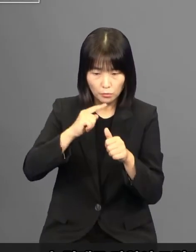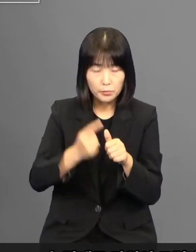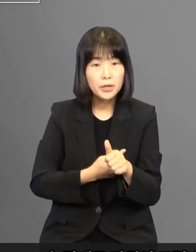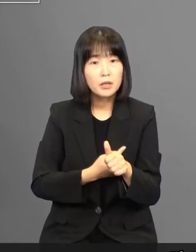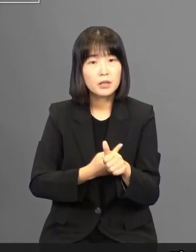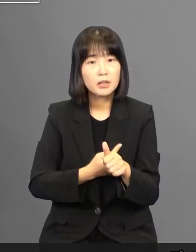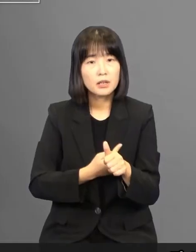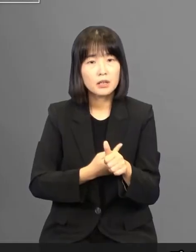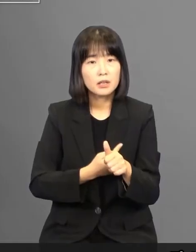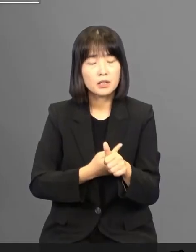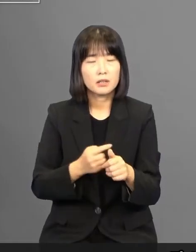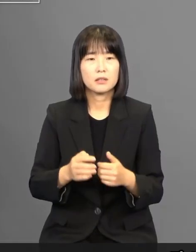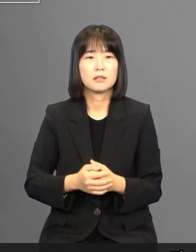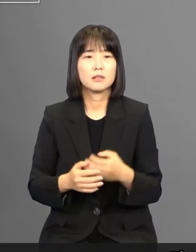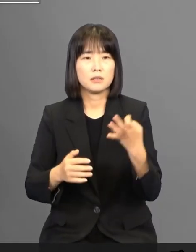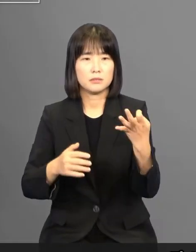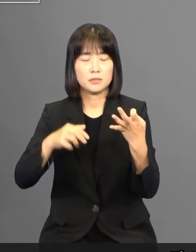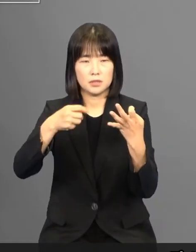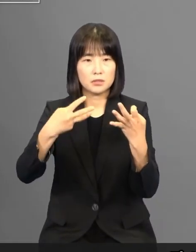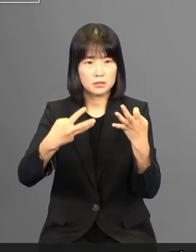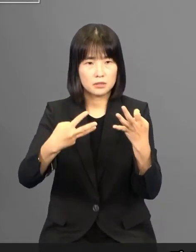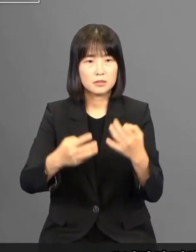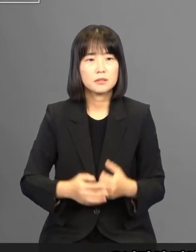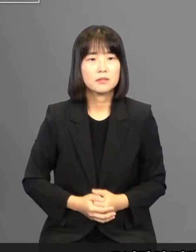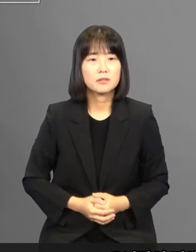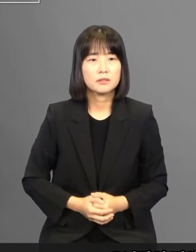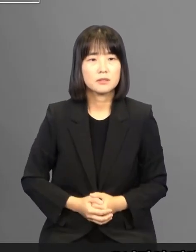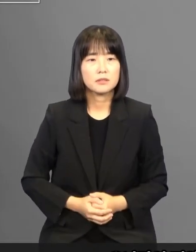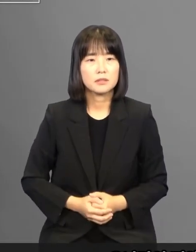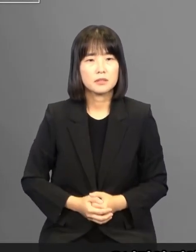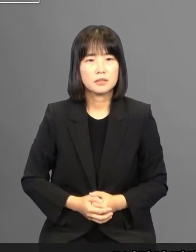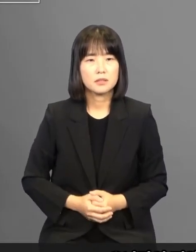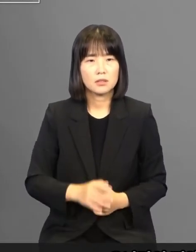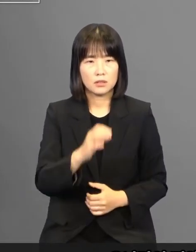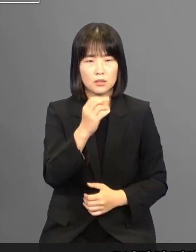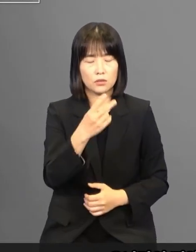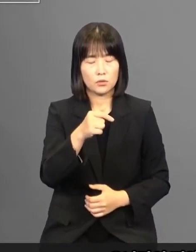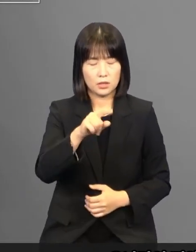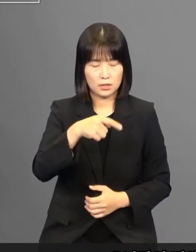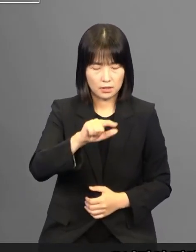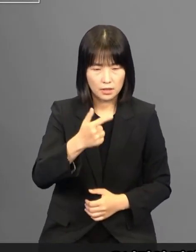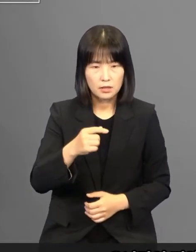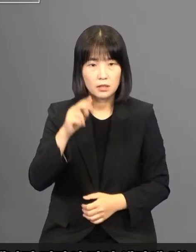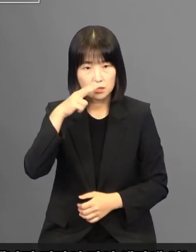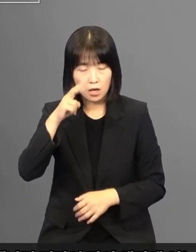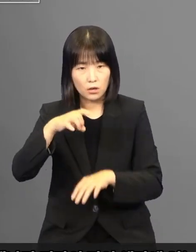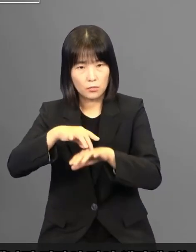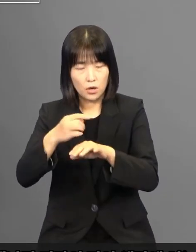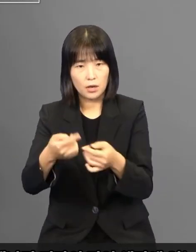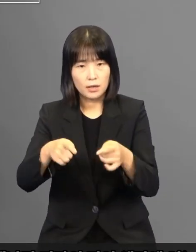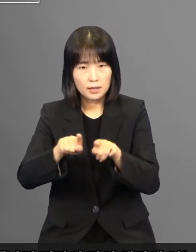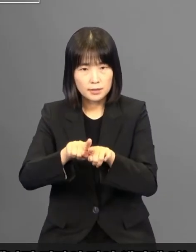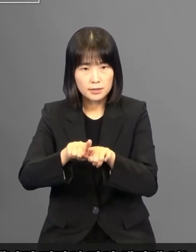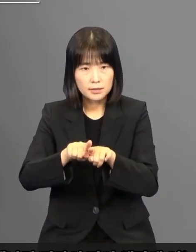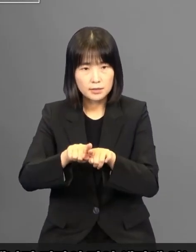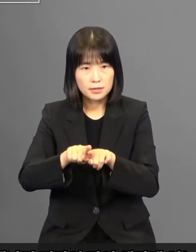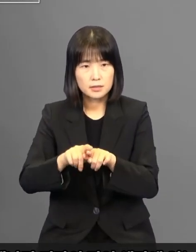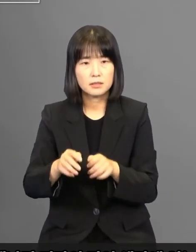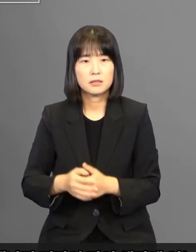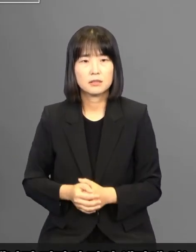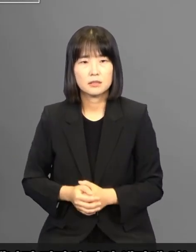벌어지느냐? 자, 14절 보십시오. 요나단의 뼈와 함께, 사울의 뼈와 함께 베냐민 지파의 땅인 셀라에